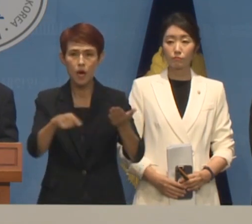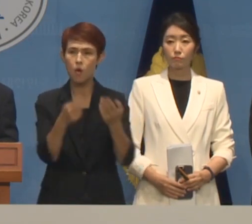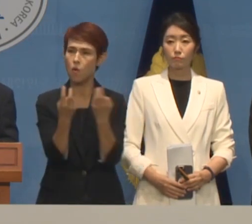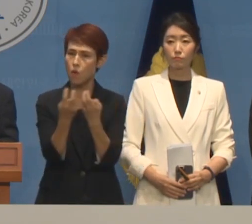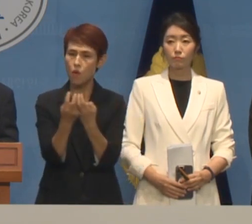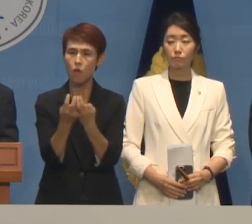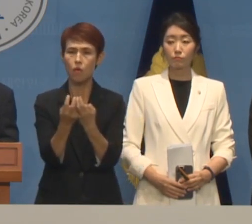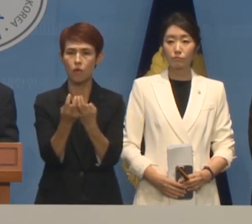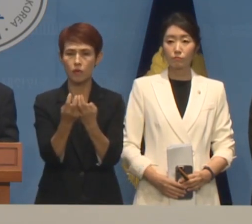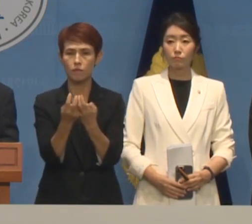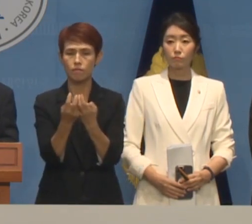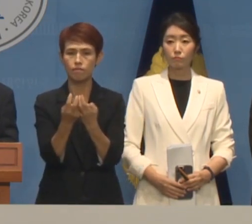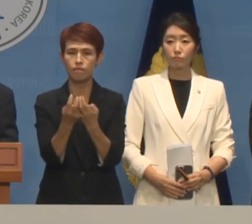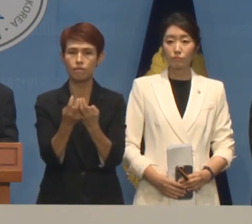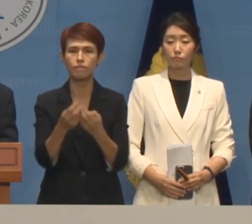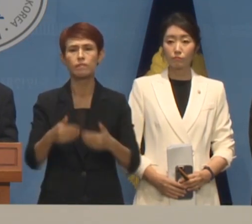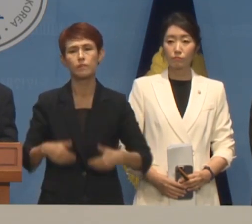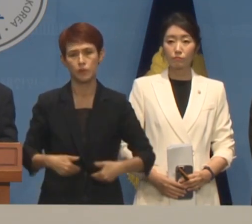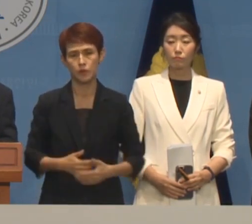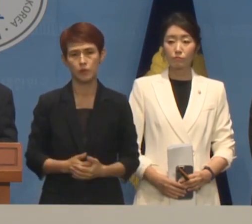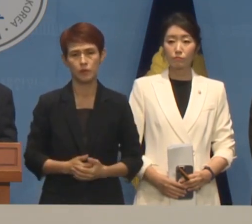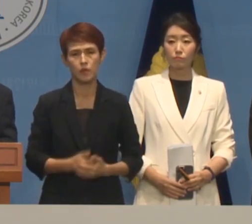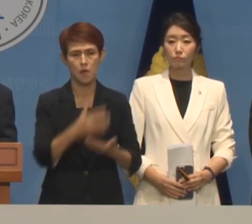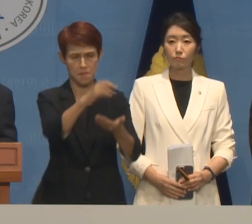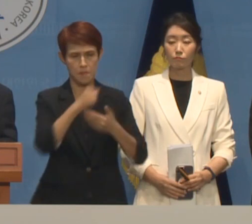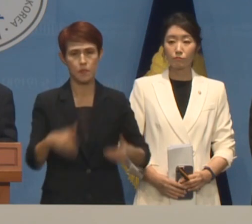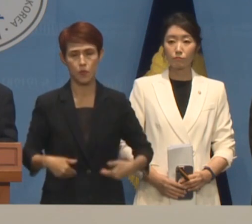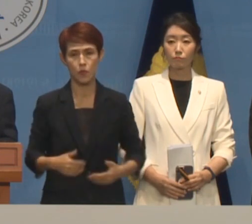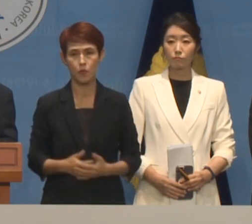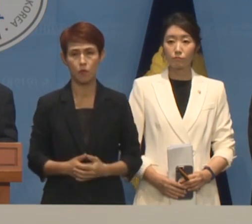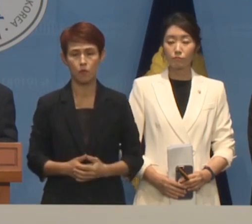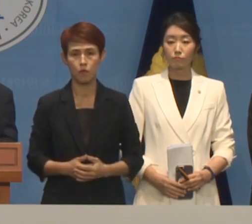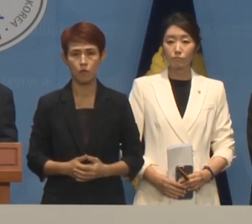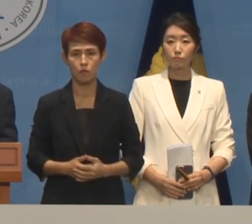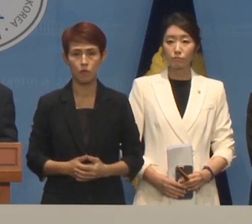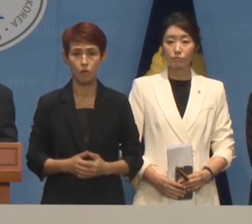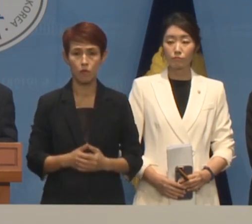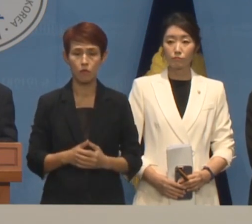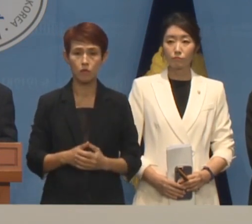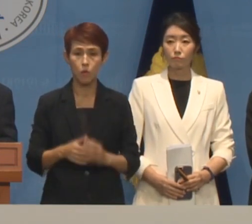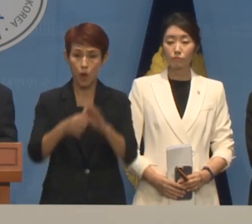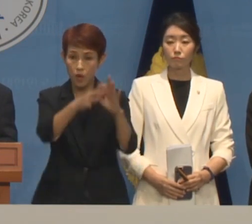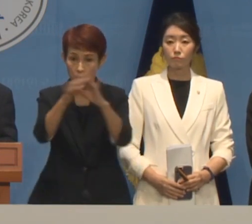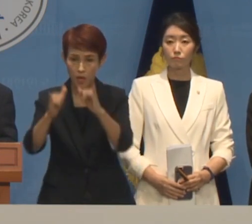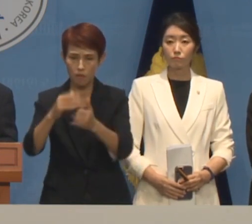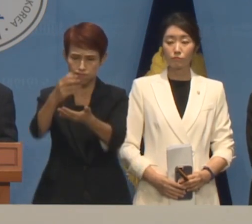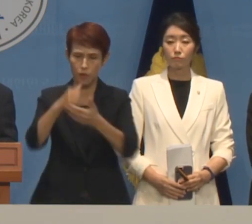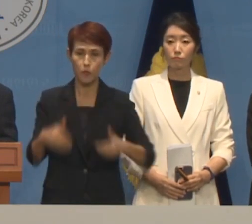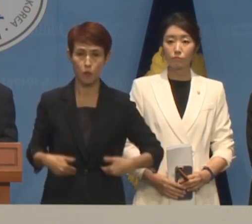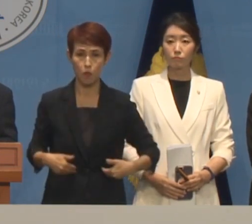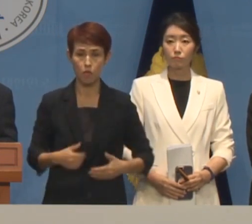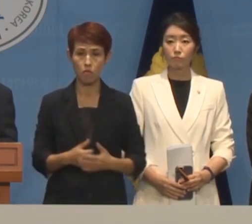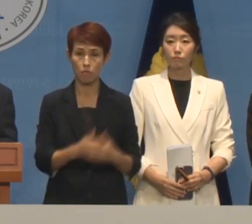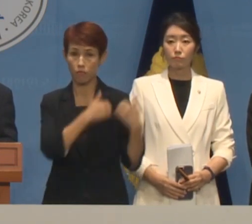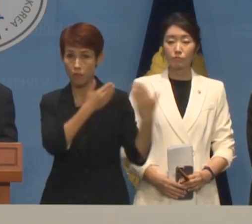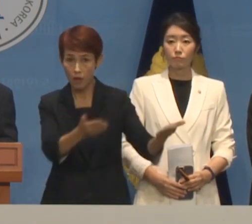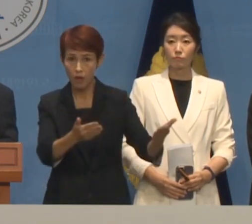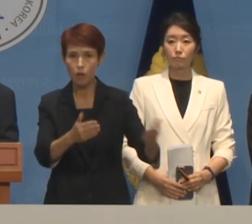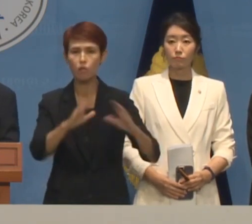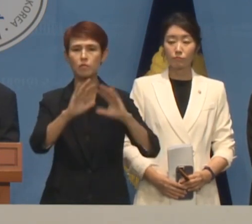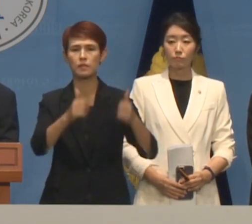통하여 보전받아야 합니다. 만약 이러한 조치를 하지 않는다면 국민들에 대한 배임